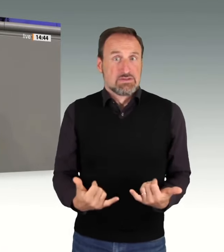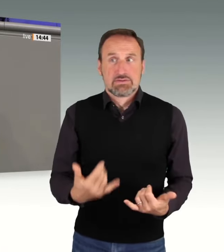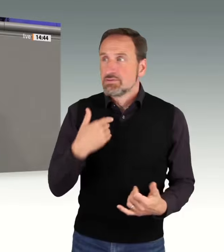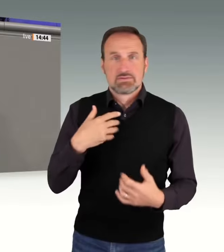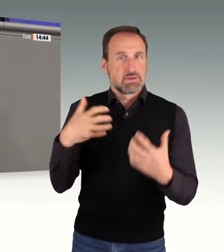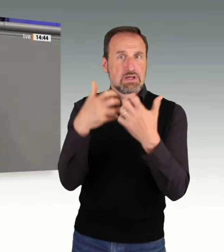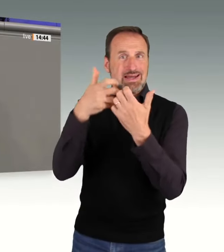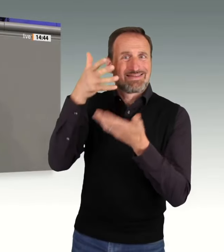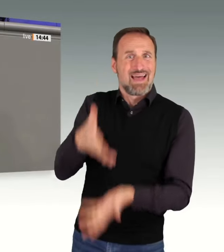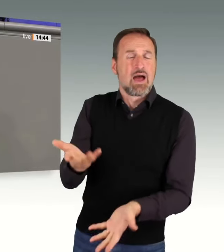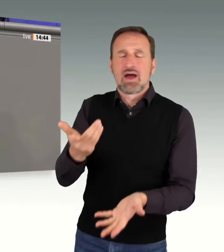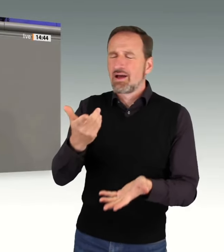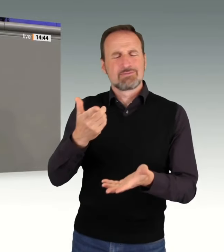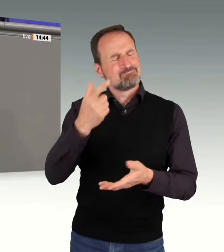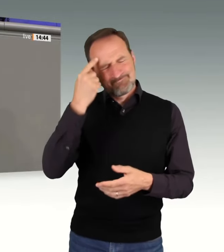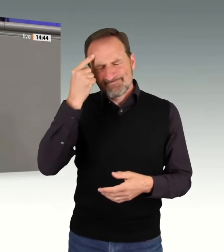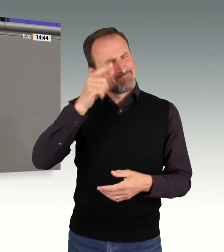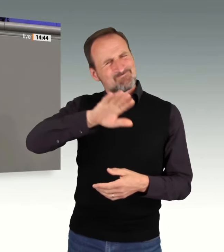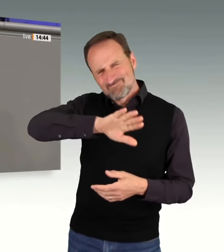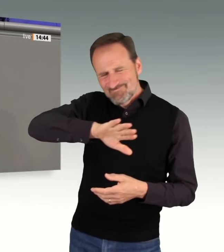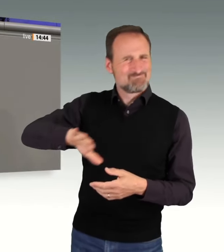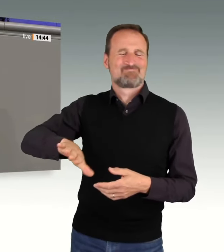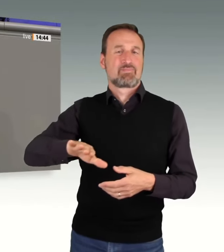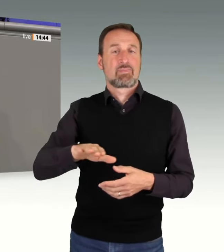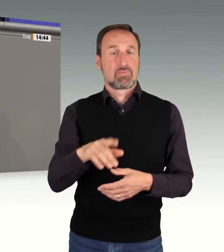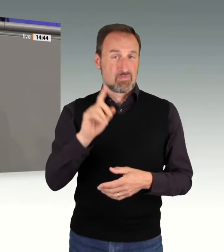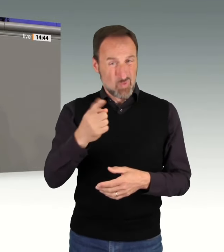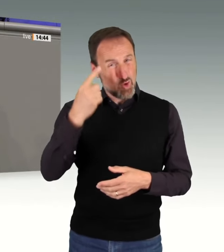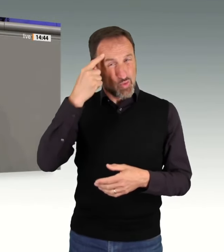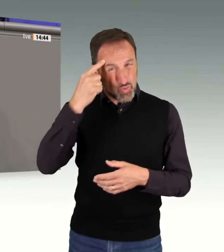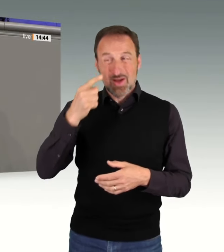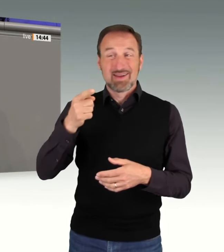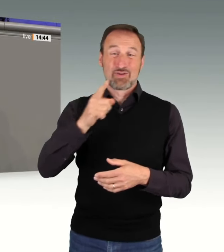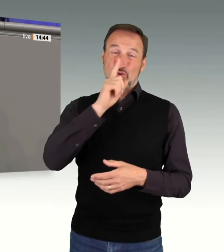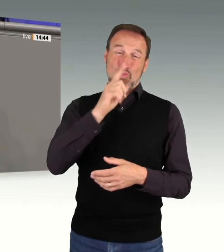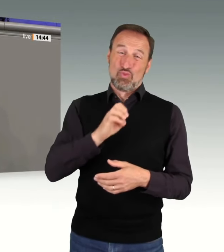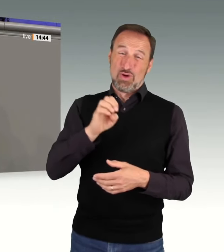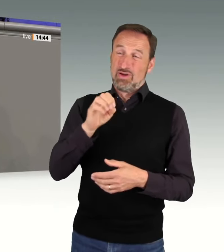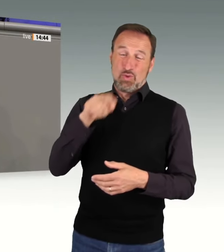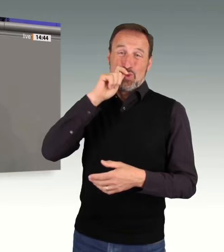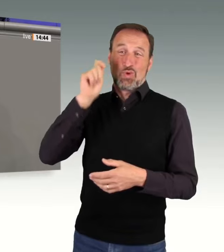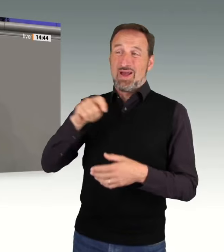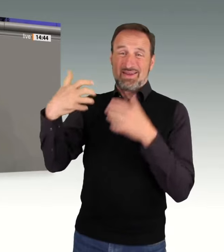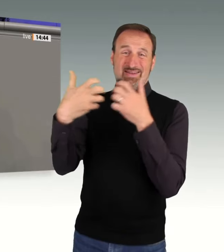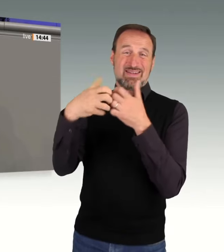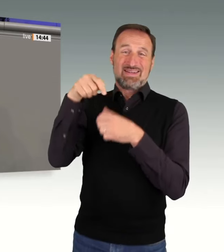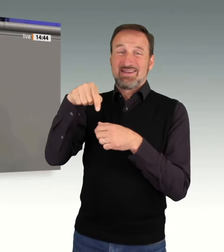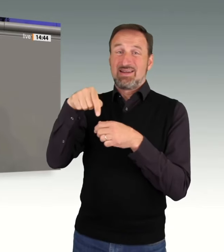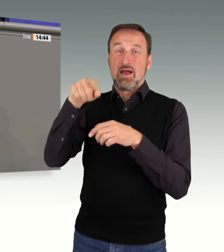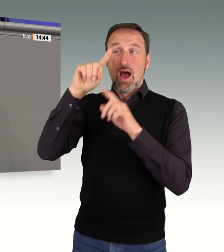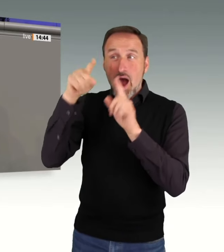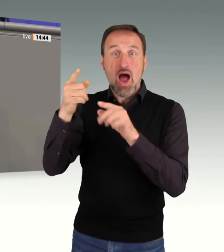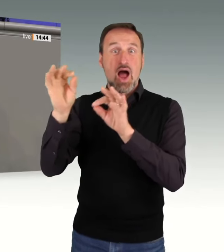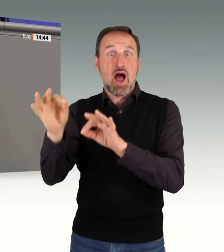und bedroht auch das Weitere, die größere, breitere Konfrontation. Wir werden diesen Krieg nicht vererben, nachdem wir